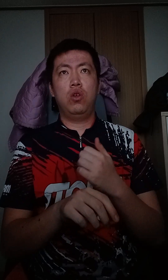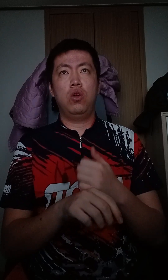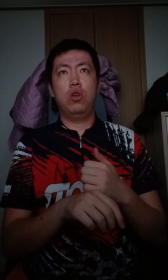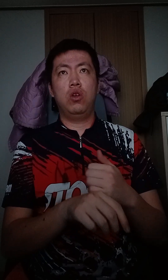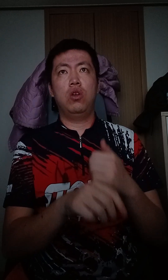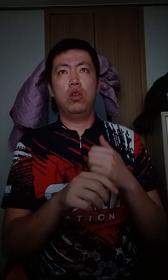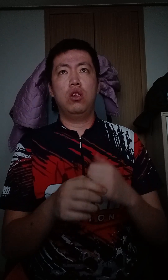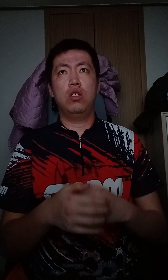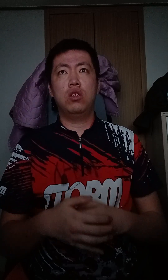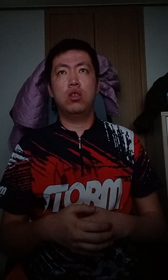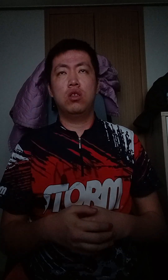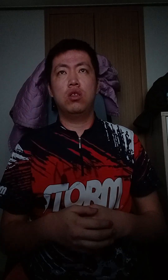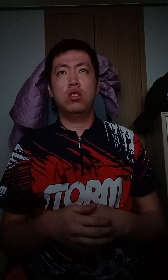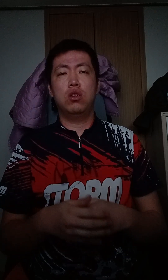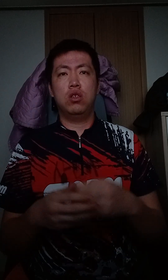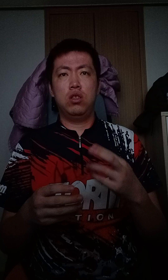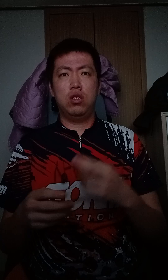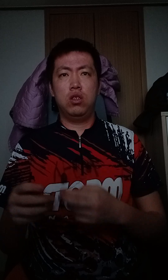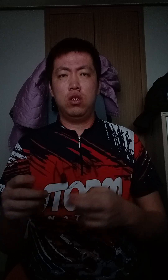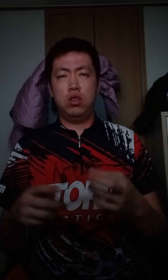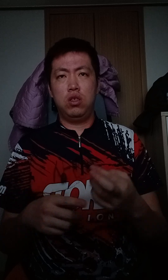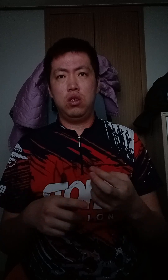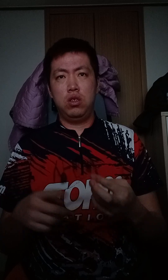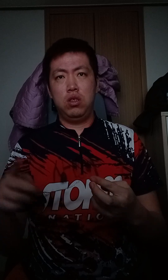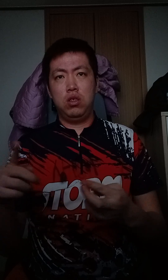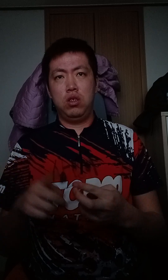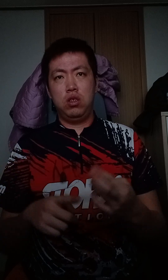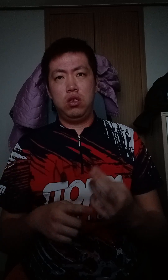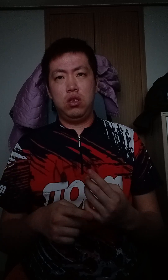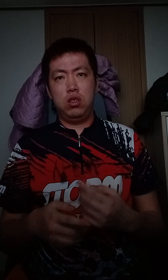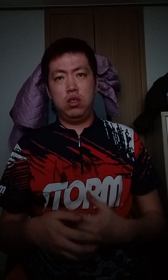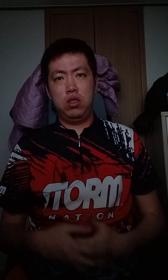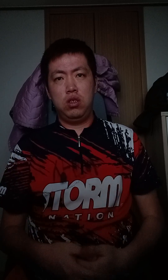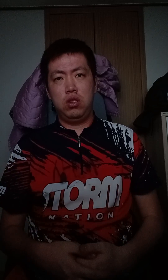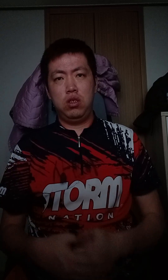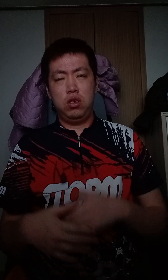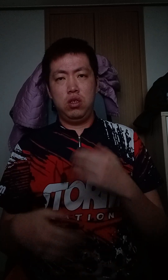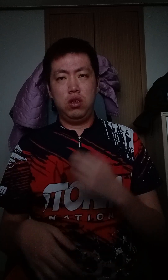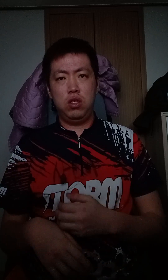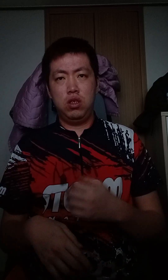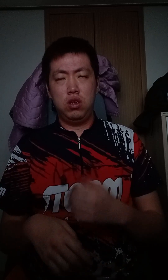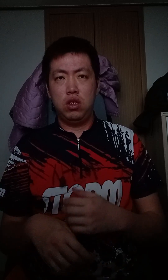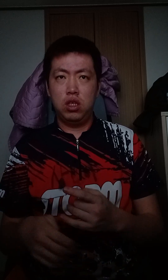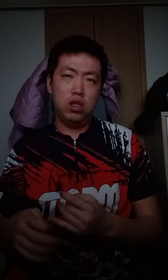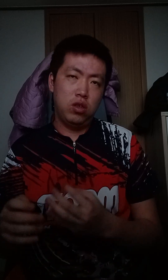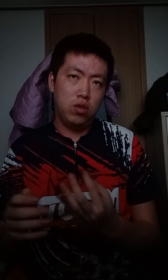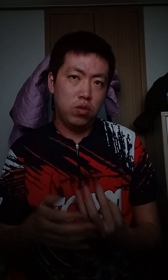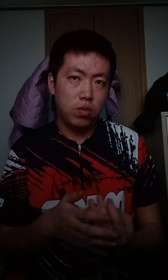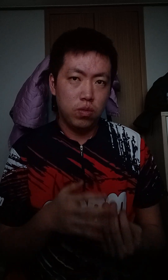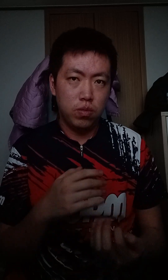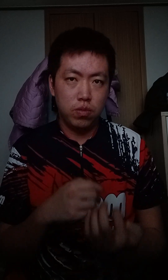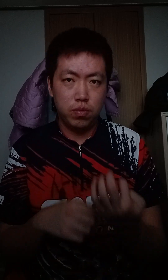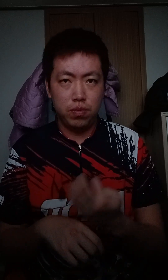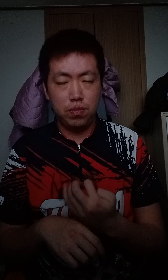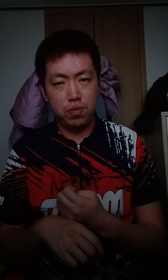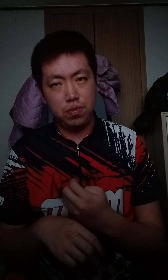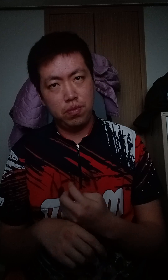저렇게 비열한 짓을 하는 것으로 저는 추정이 되는데 아마도 저 사람의 그 지금까지 어떤 그 생활이라든가 이런